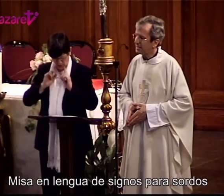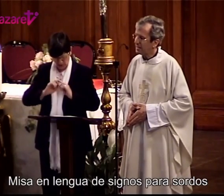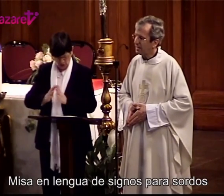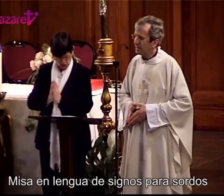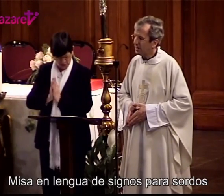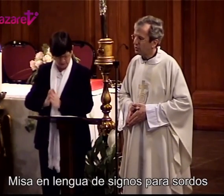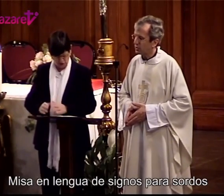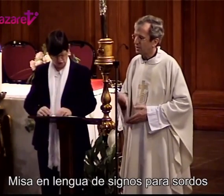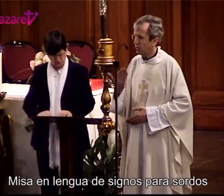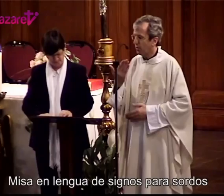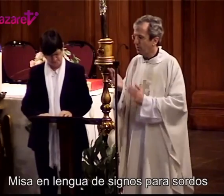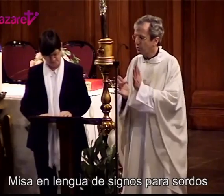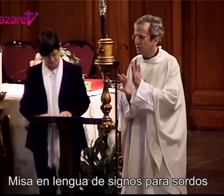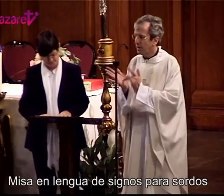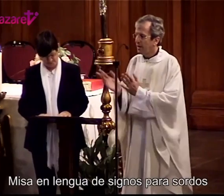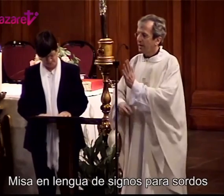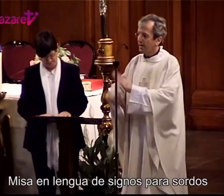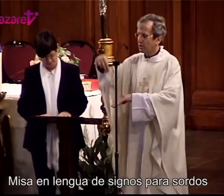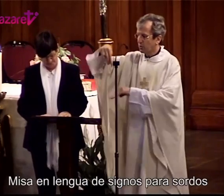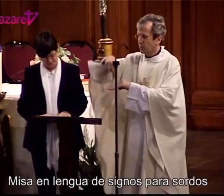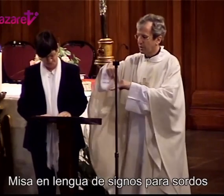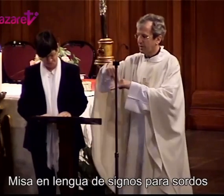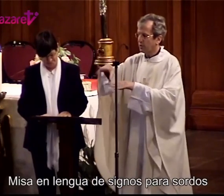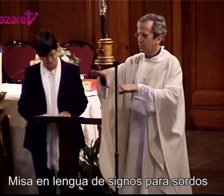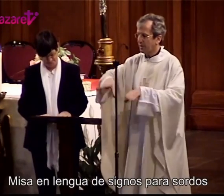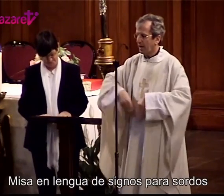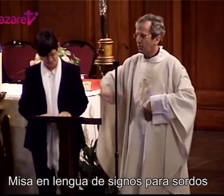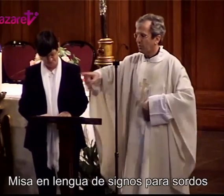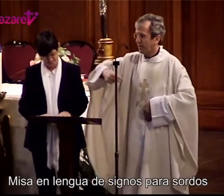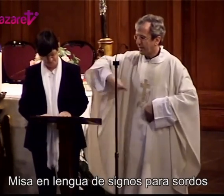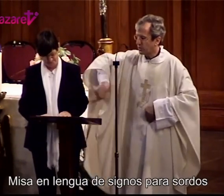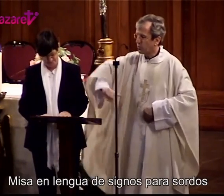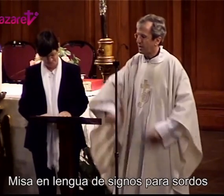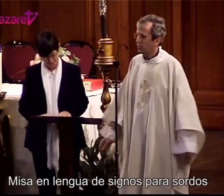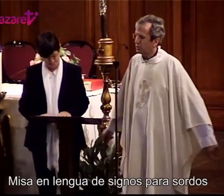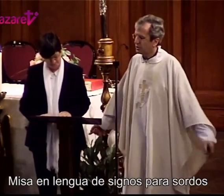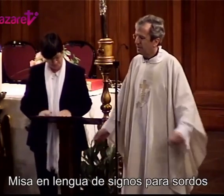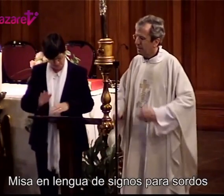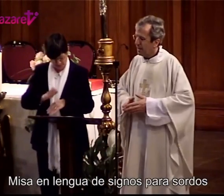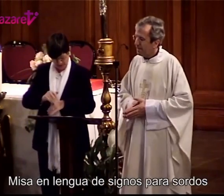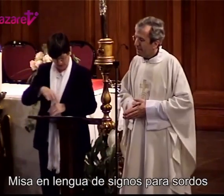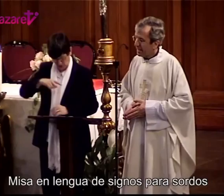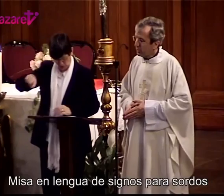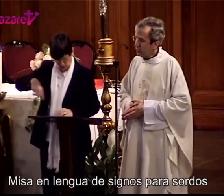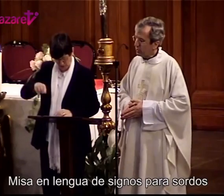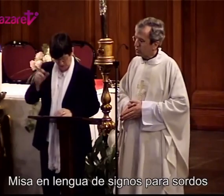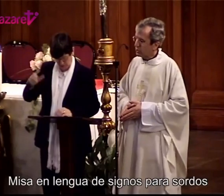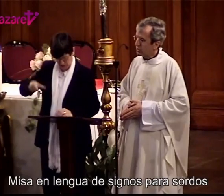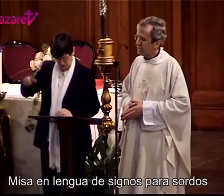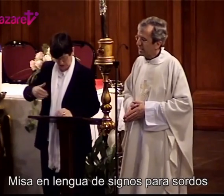y religiosas, oremos: Jesús resucitado, escúchanos. Para que todos los que